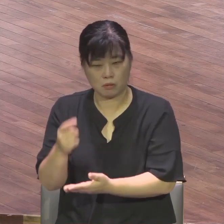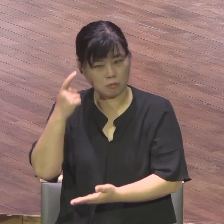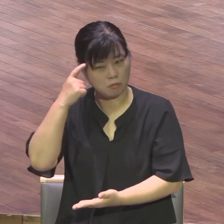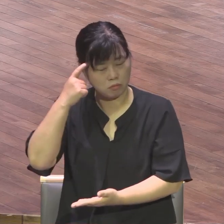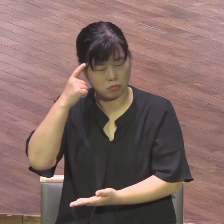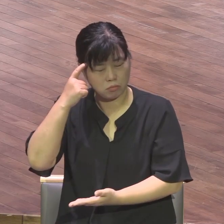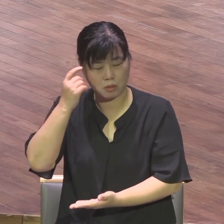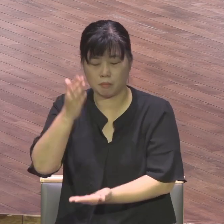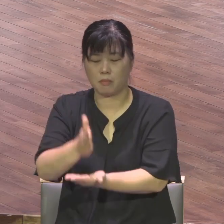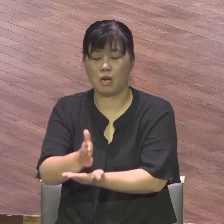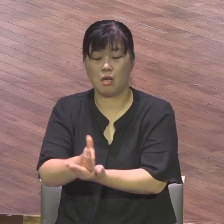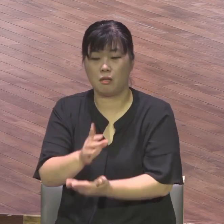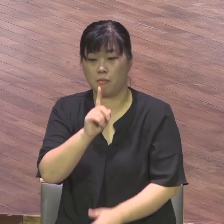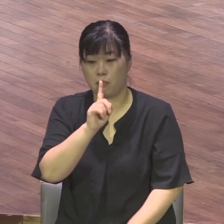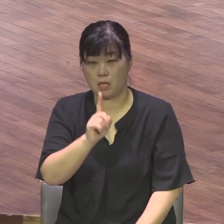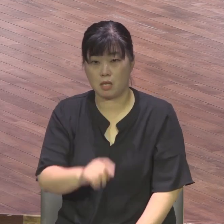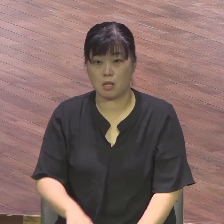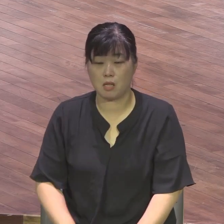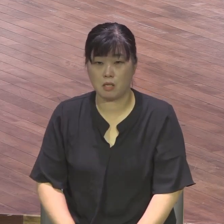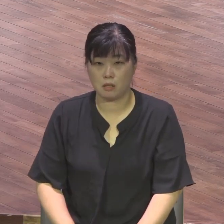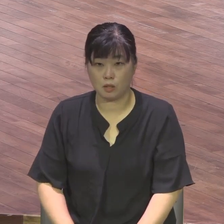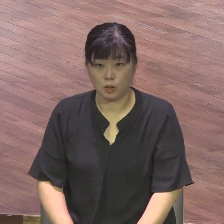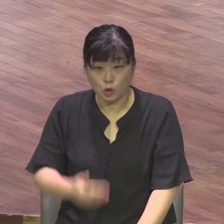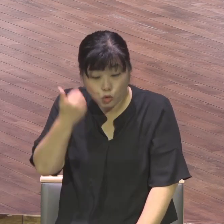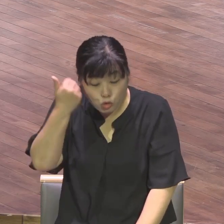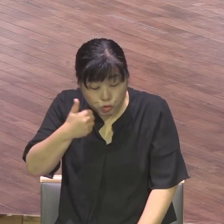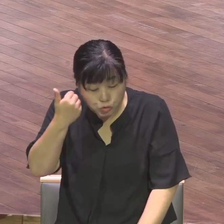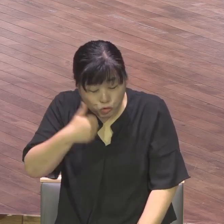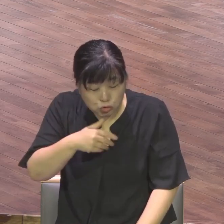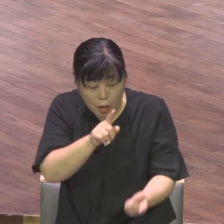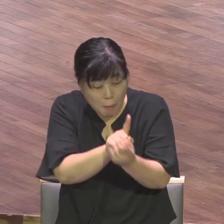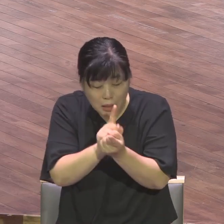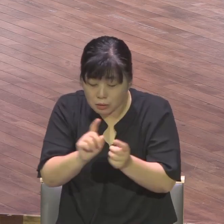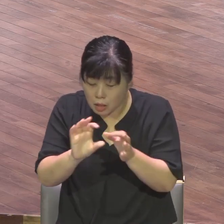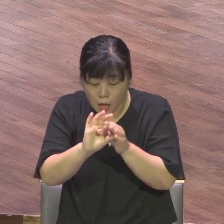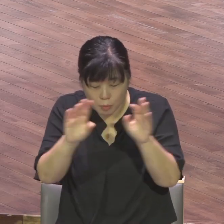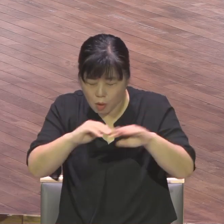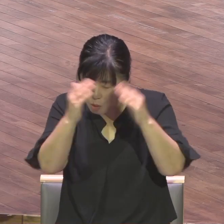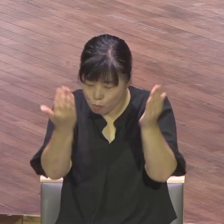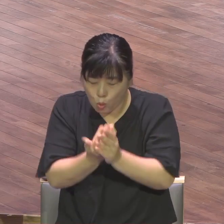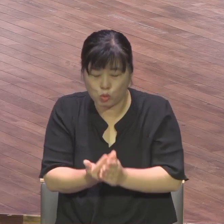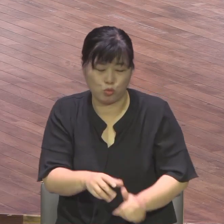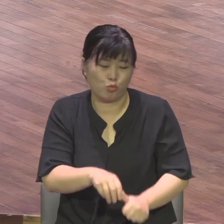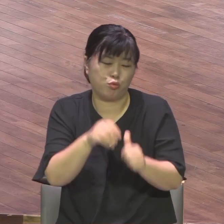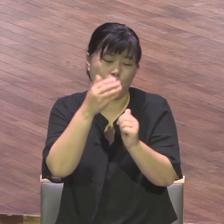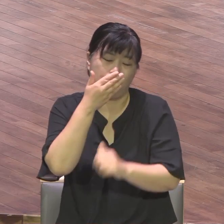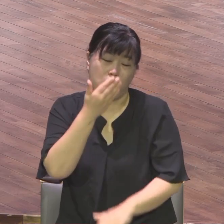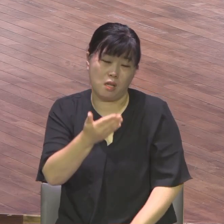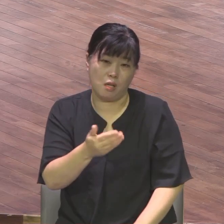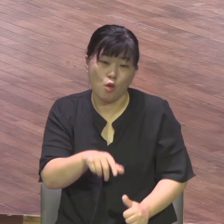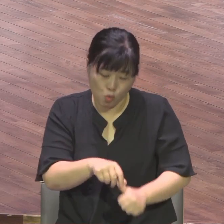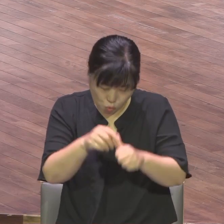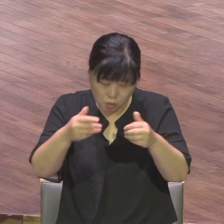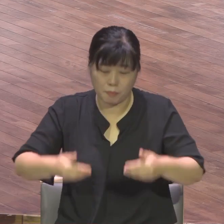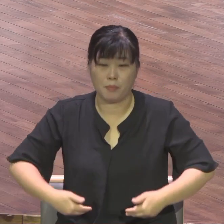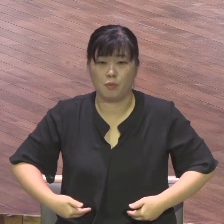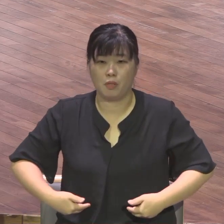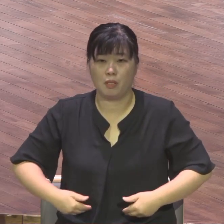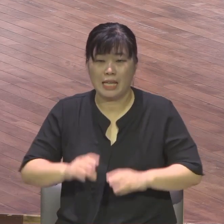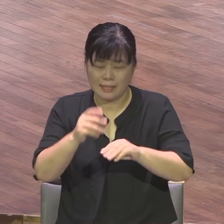모두가 다 구원 받아야 될 대상이다. 그래서 복음은 땅 끝까지 가야 해요. 땅